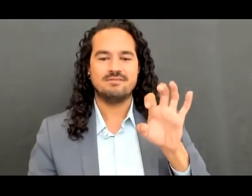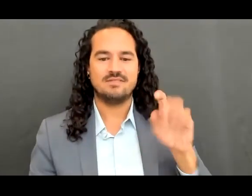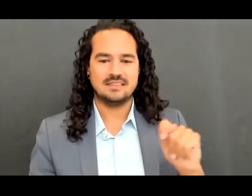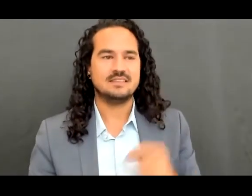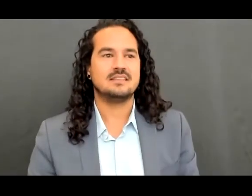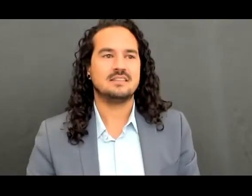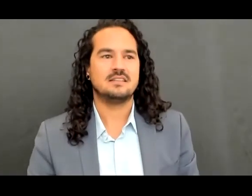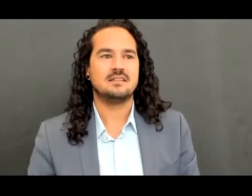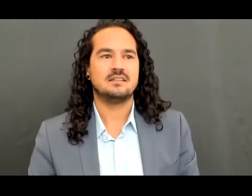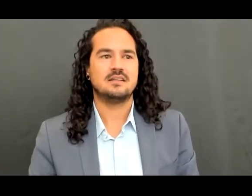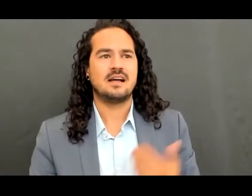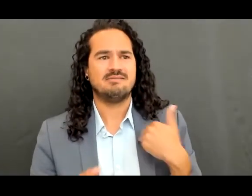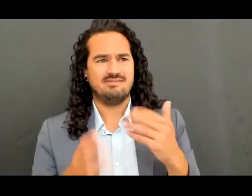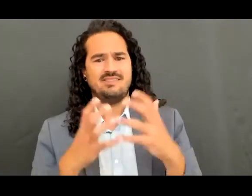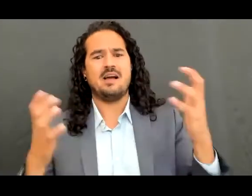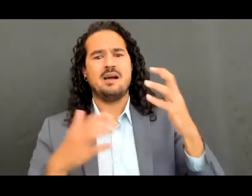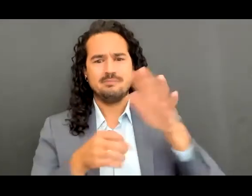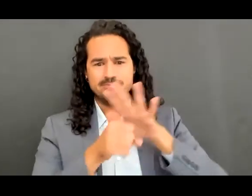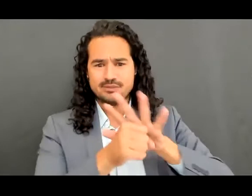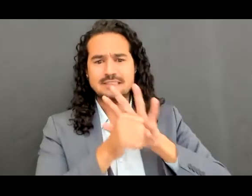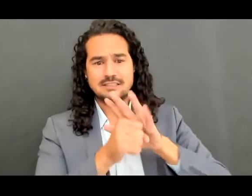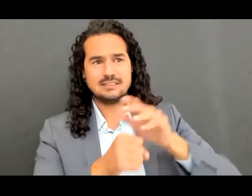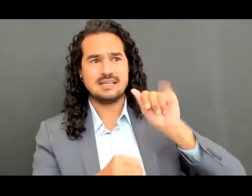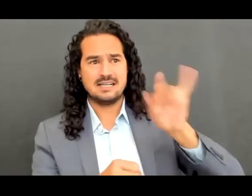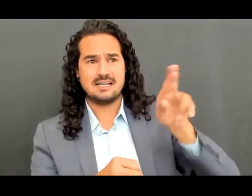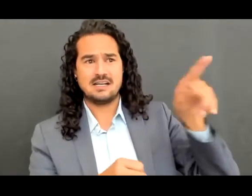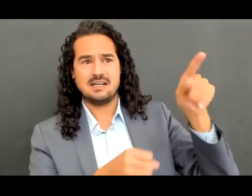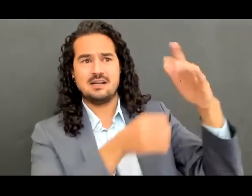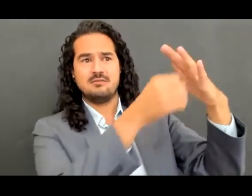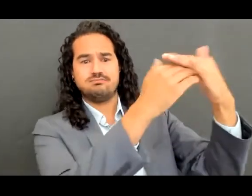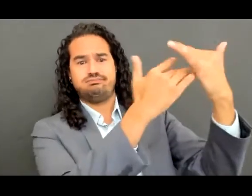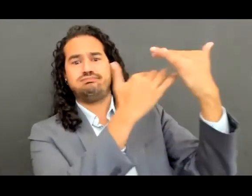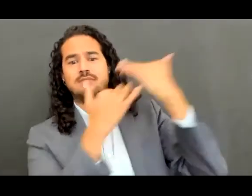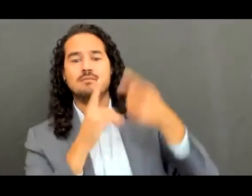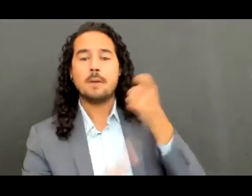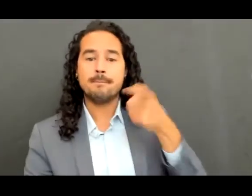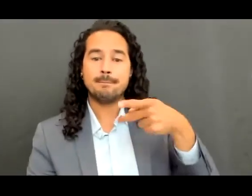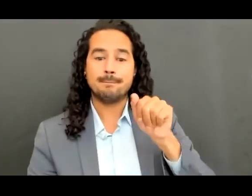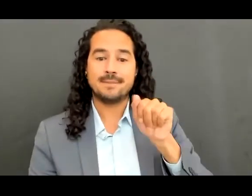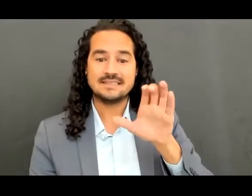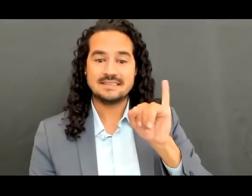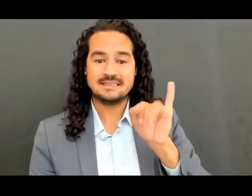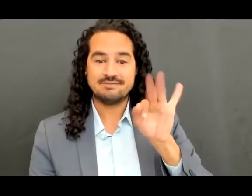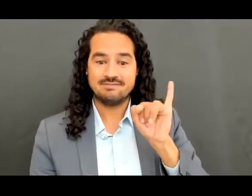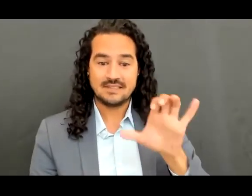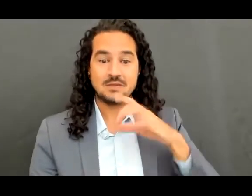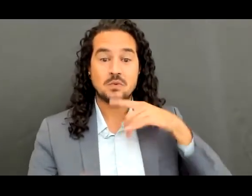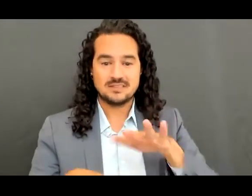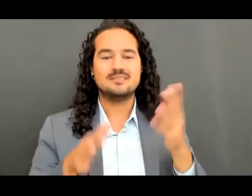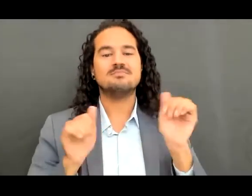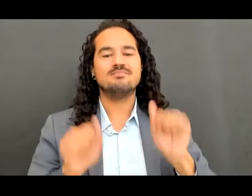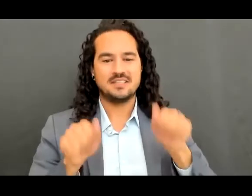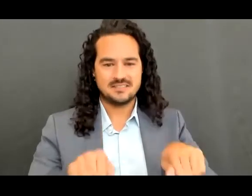la marina. Pero hay mucha presión que está entrando del Pacífico y eso va a bajar un poco la capa